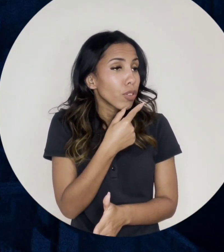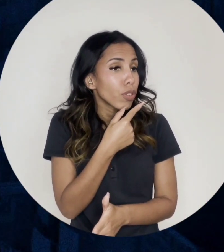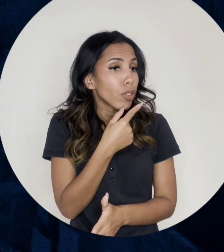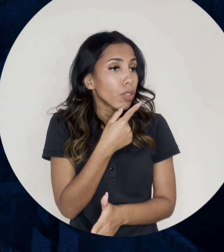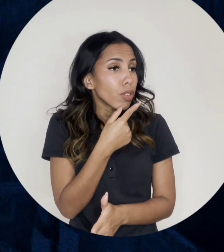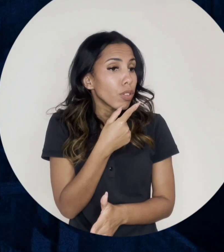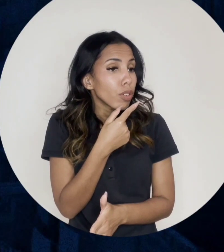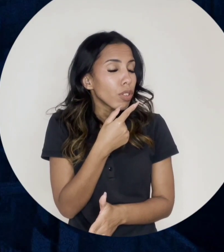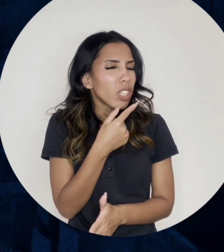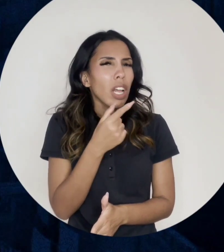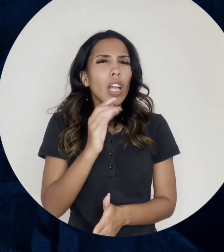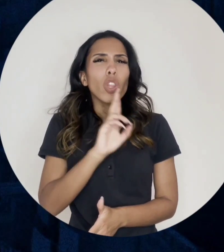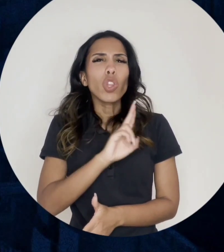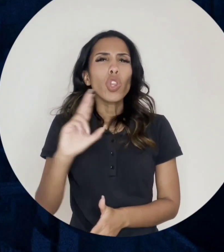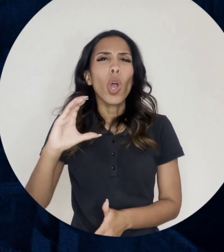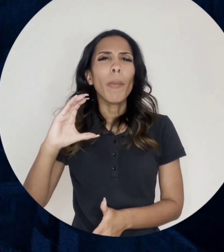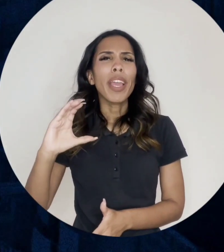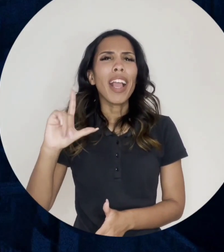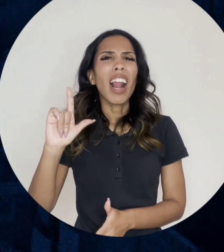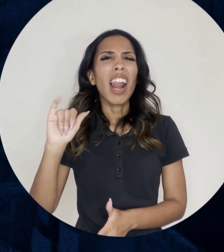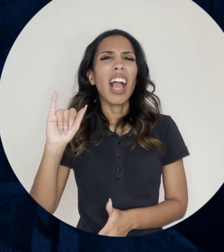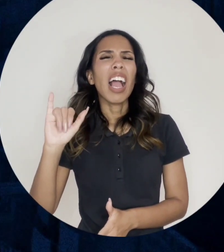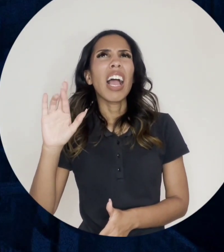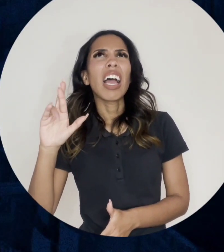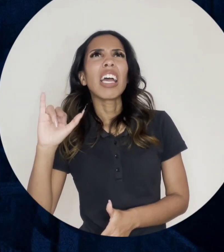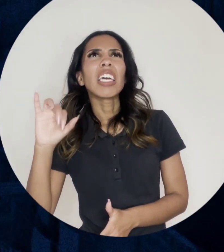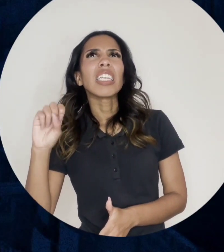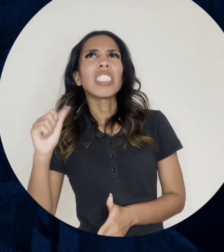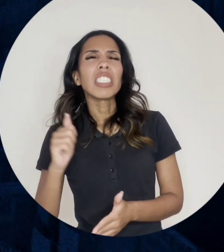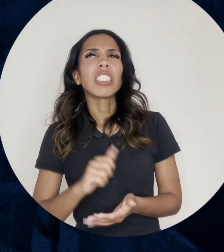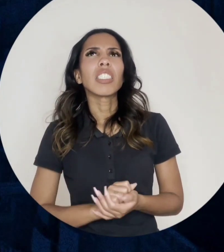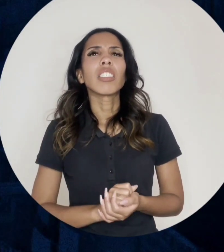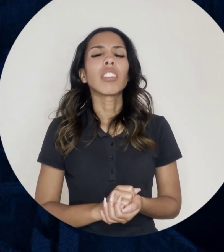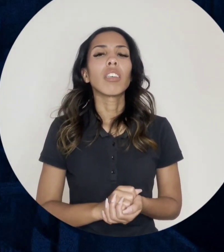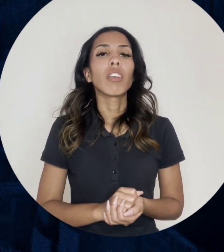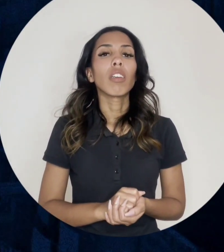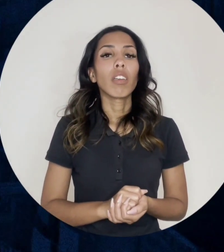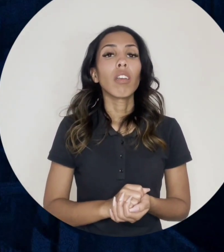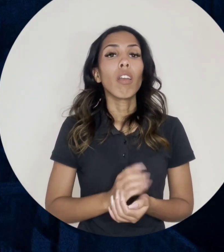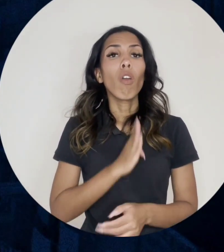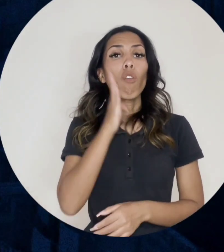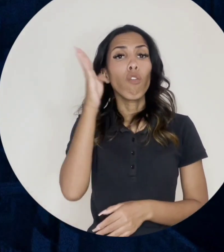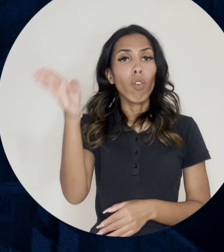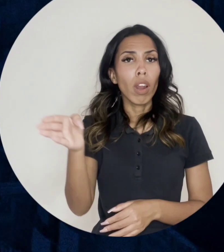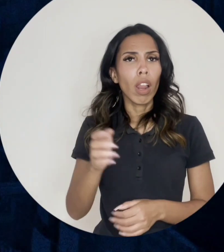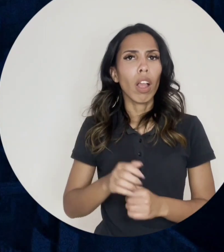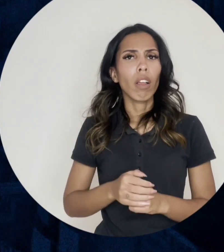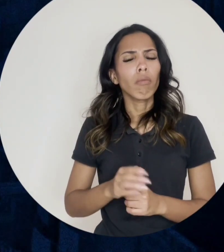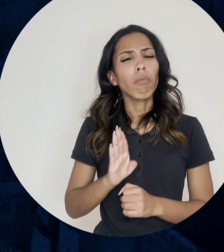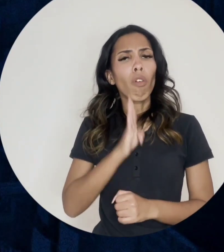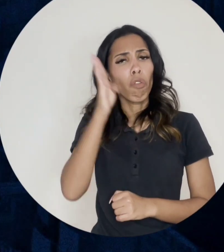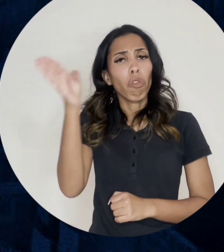é Clarice, uma negra, eu fui lá. Depois eu fui lá.